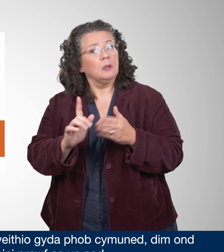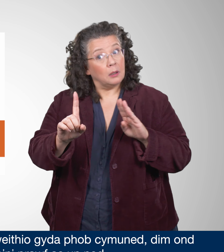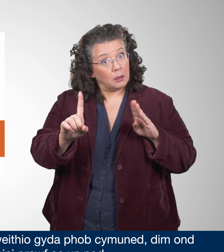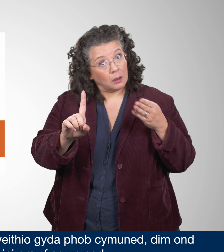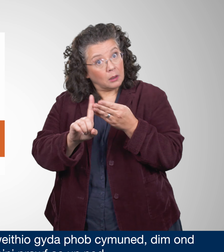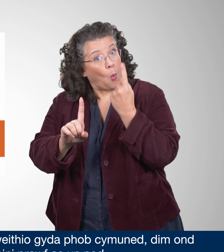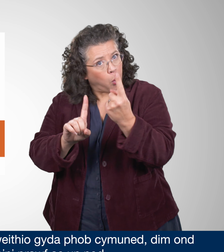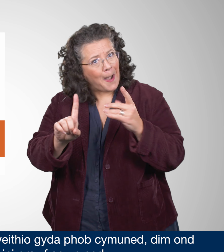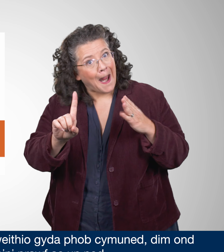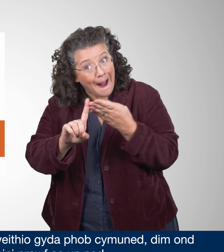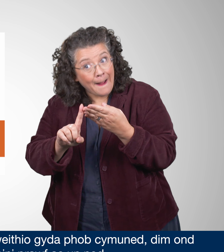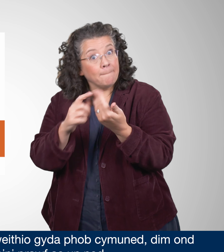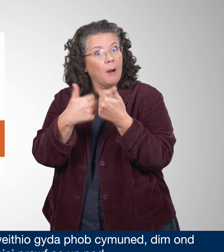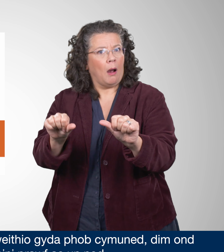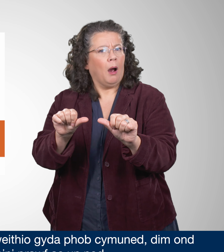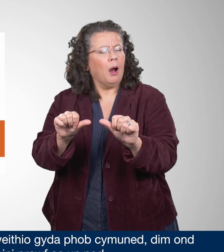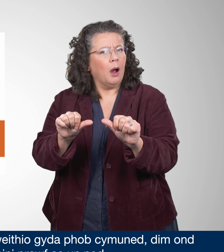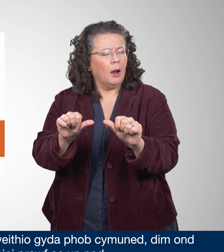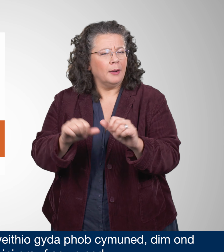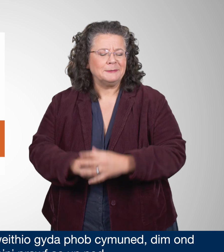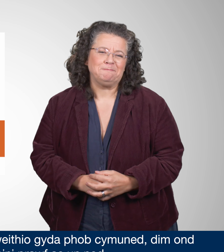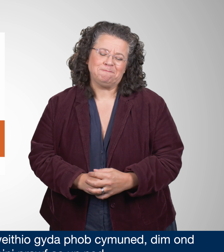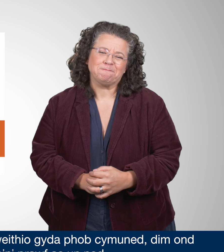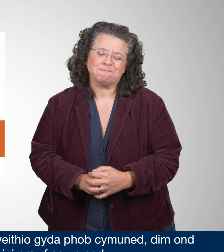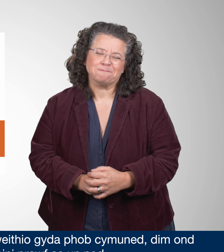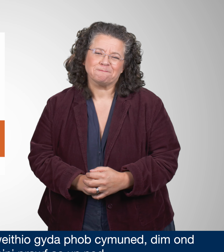Prawf ac un nod.